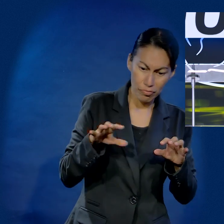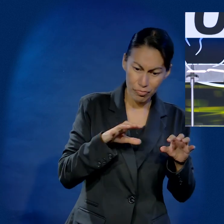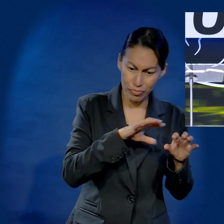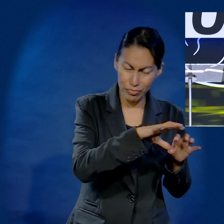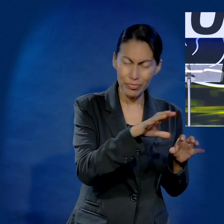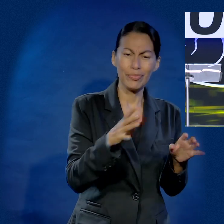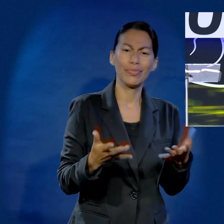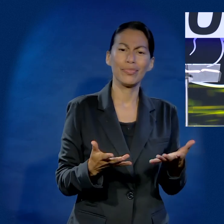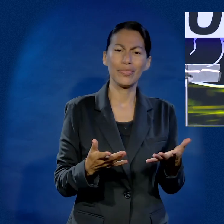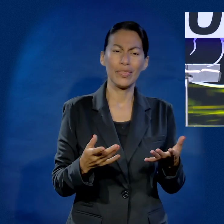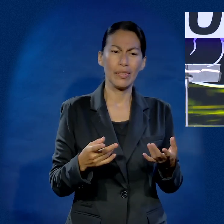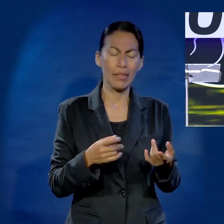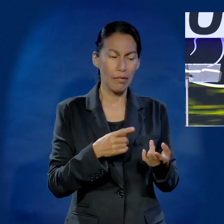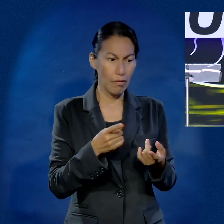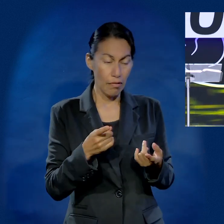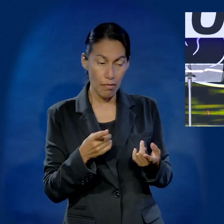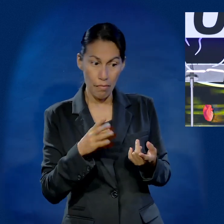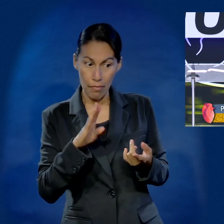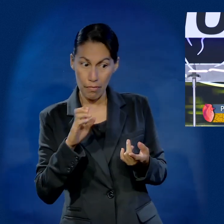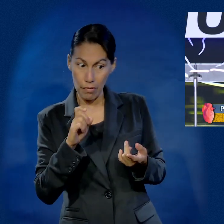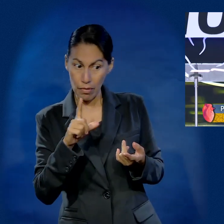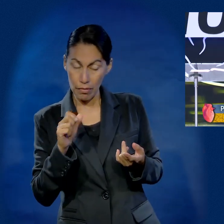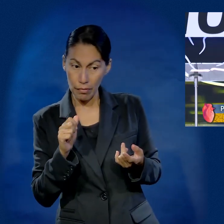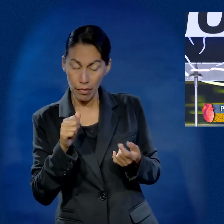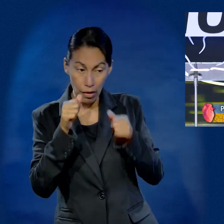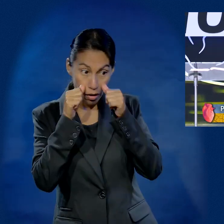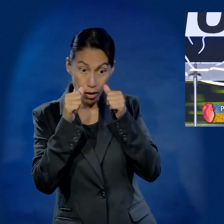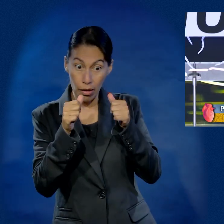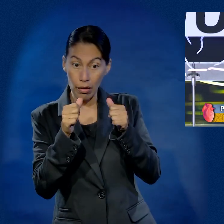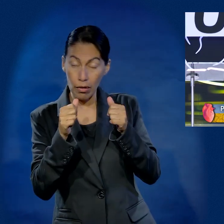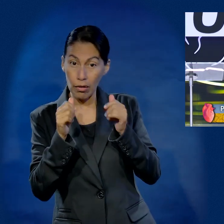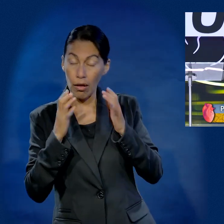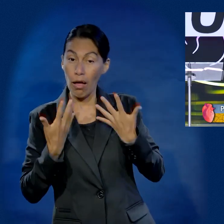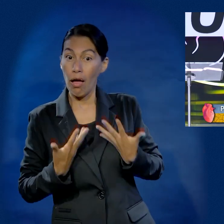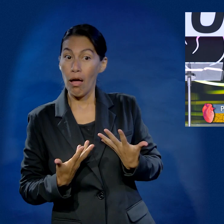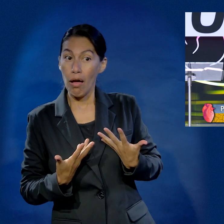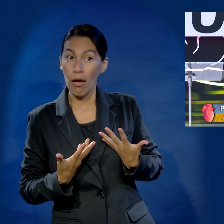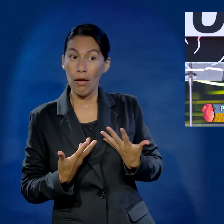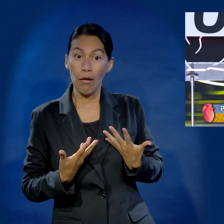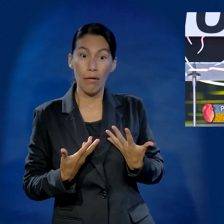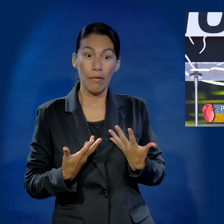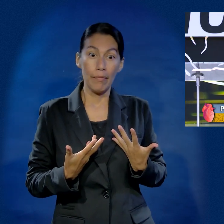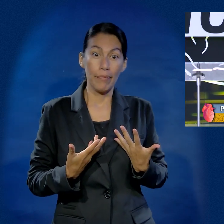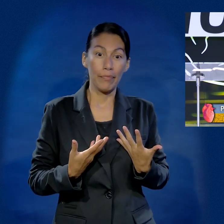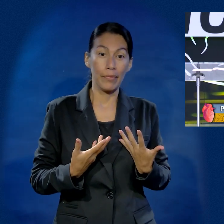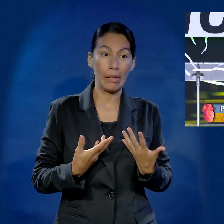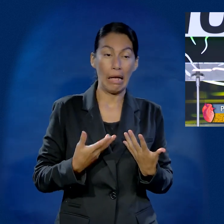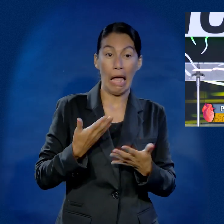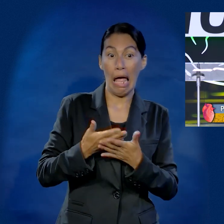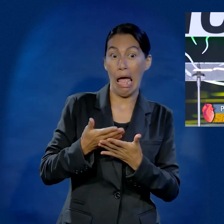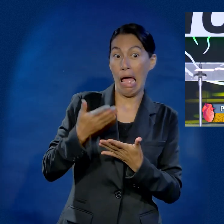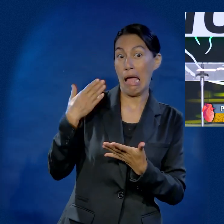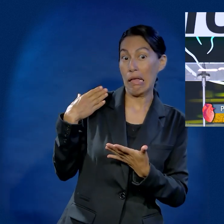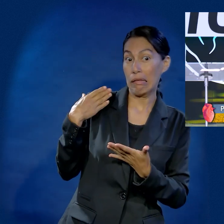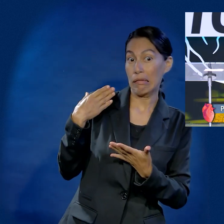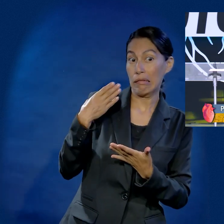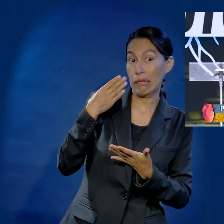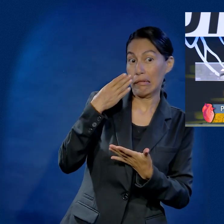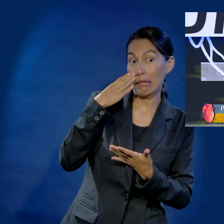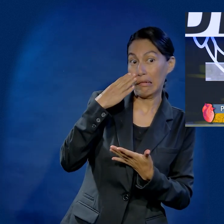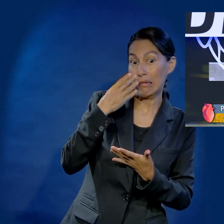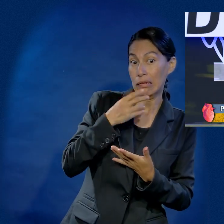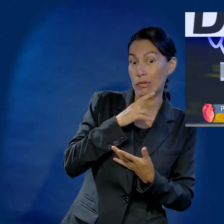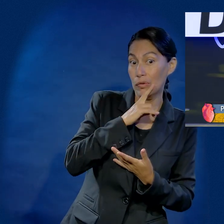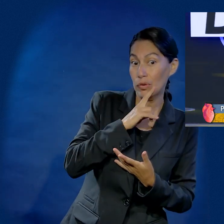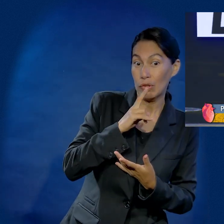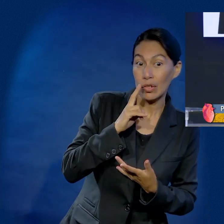rey de Moab, estaba bien atento y asustado, porque el Facebook de aquel tiempo había